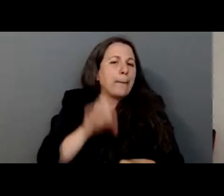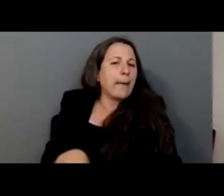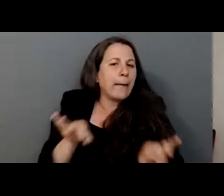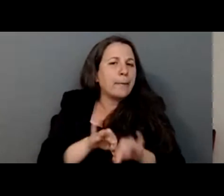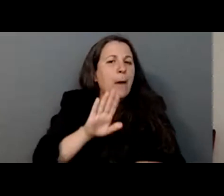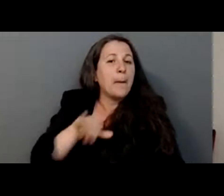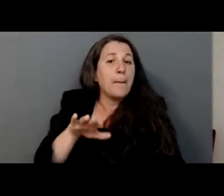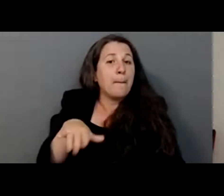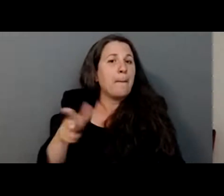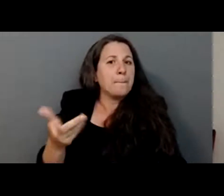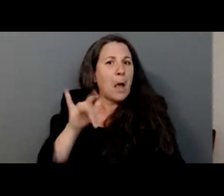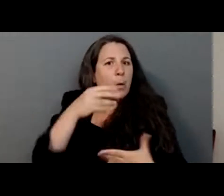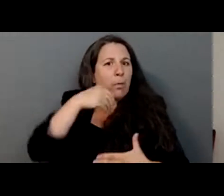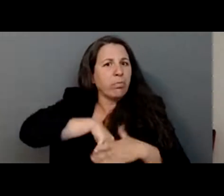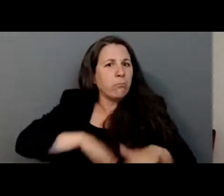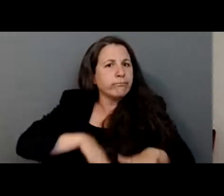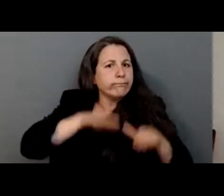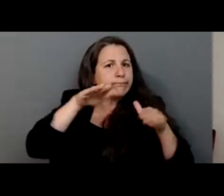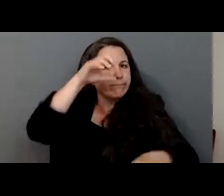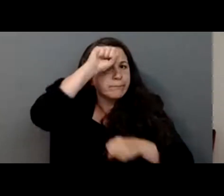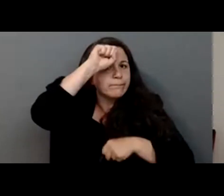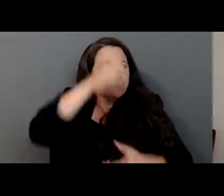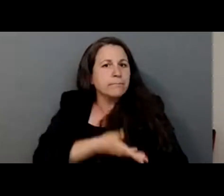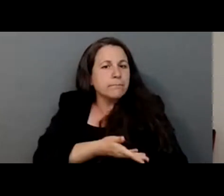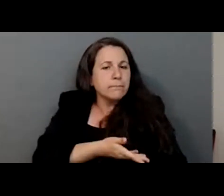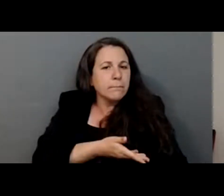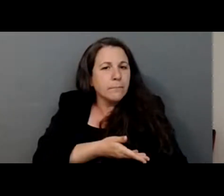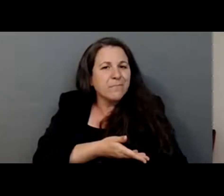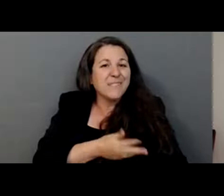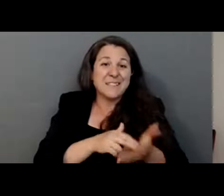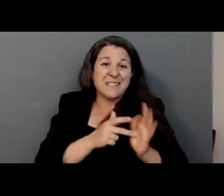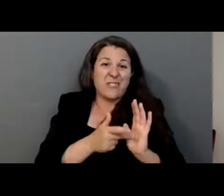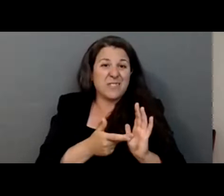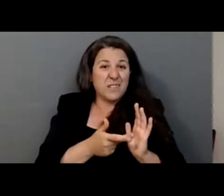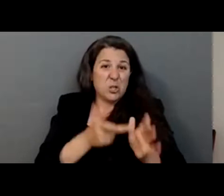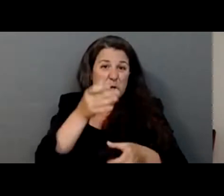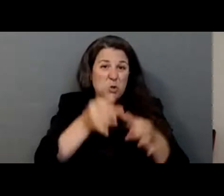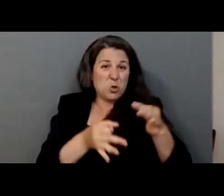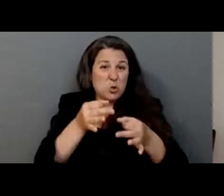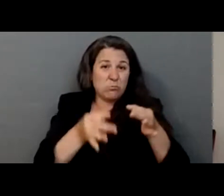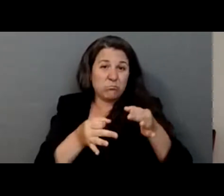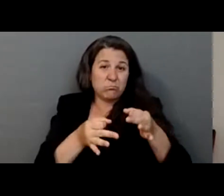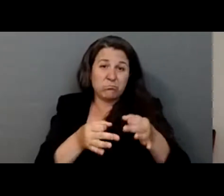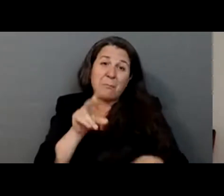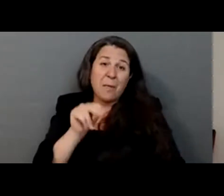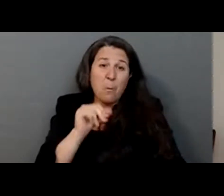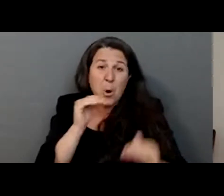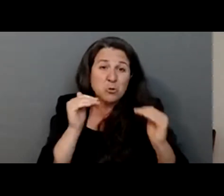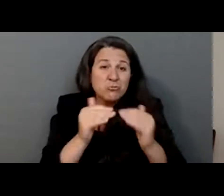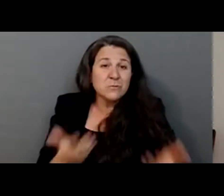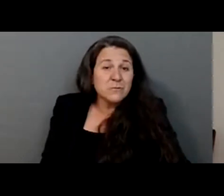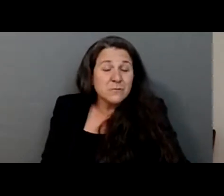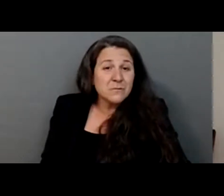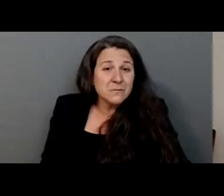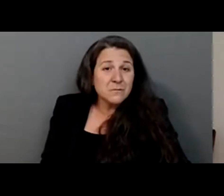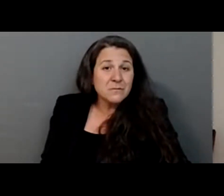biais cognitifs, eh bien, on voit bien, en fait, que là, nous avons une justice à plusieurs niveaux, en fait. Et il apparaît extrêmement important,